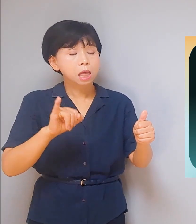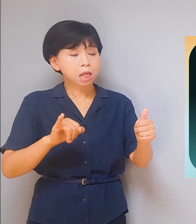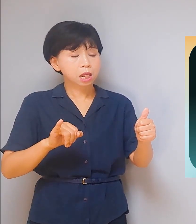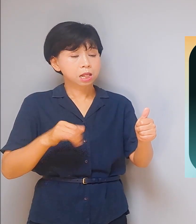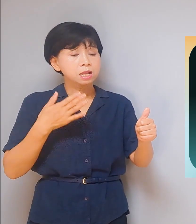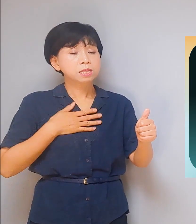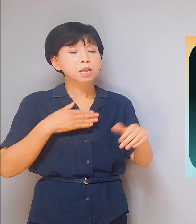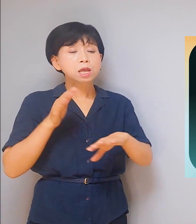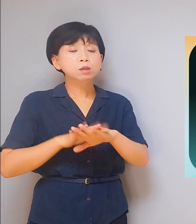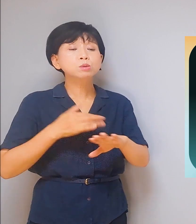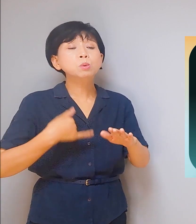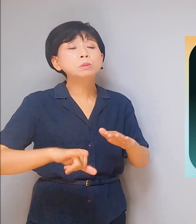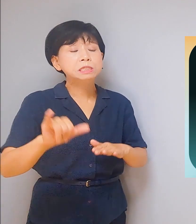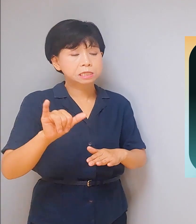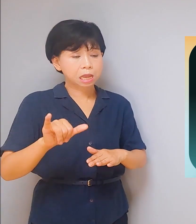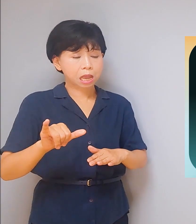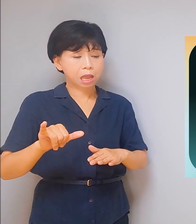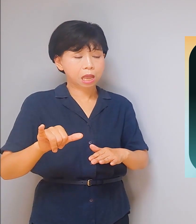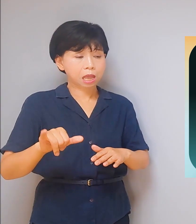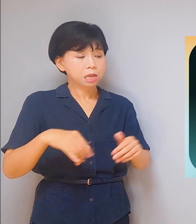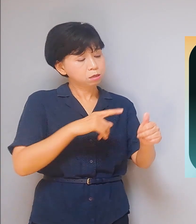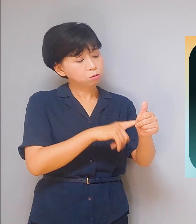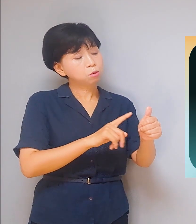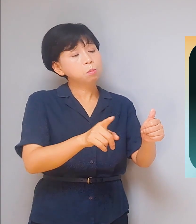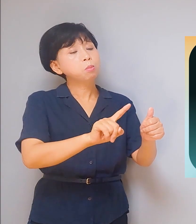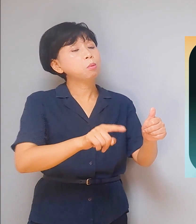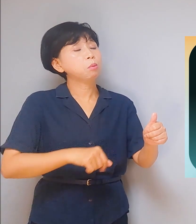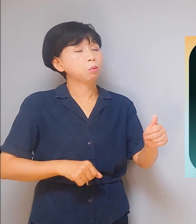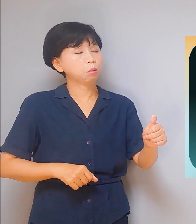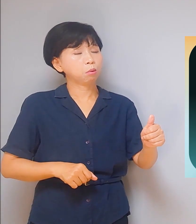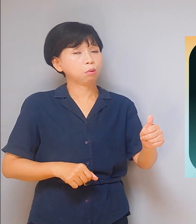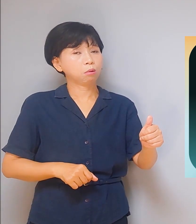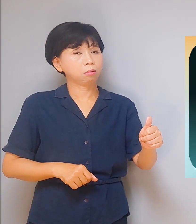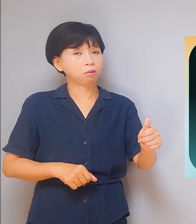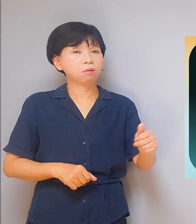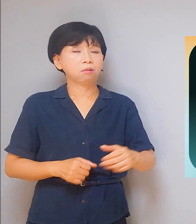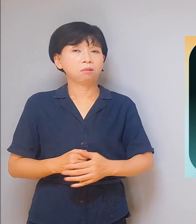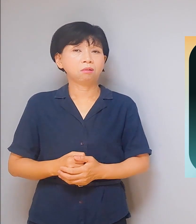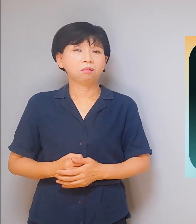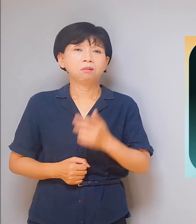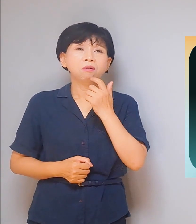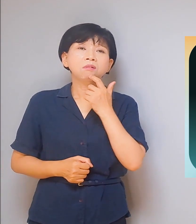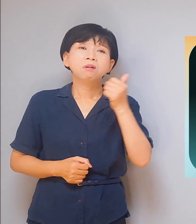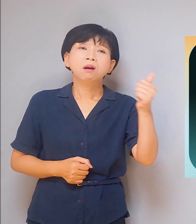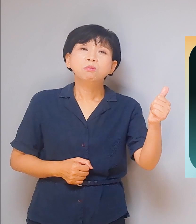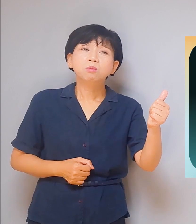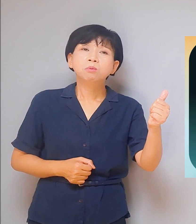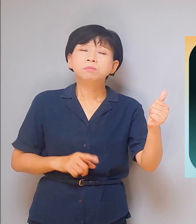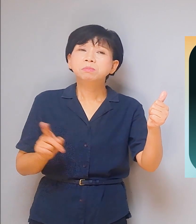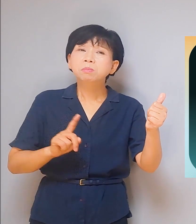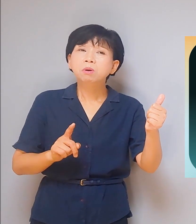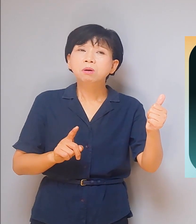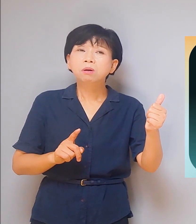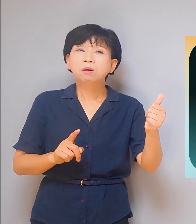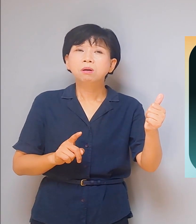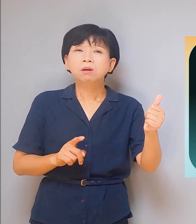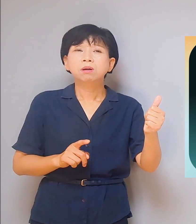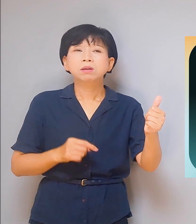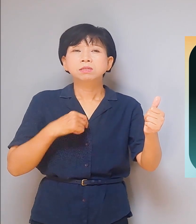자식들에게 무엇을 하겠느냐. 아멘. 야곱이 참 자기중심적이죠.